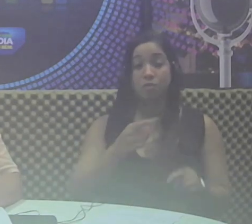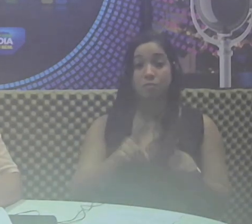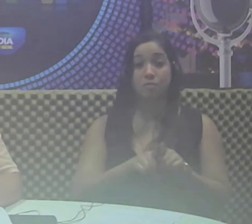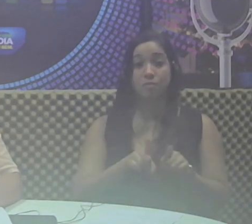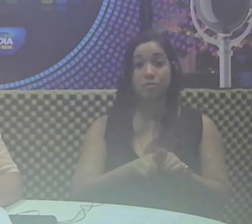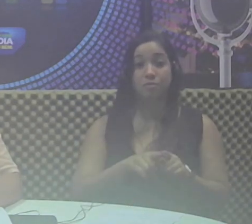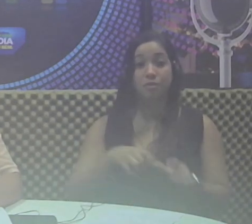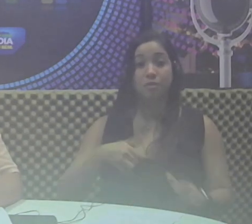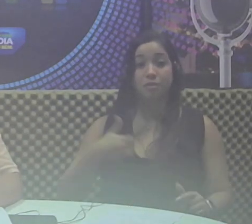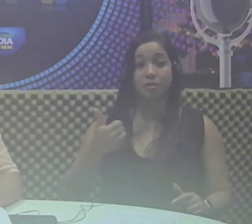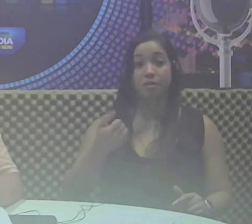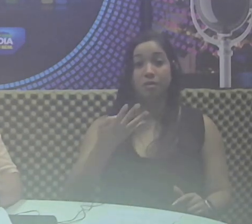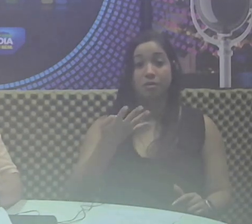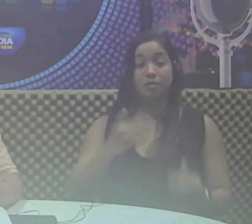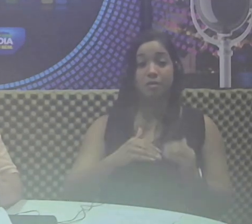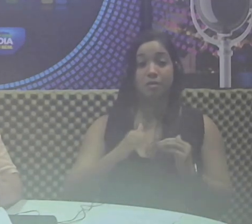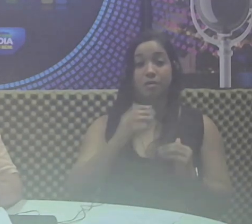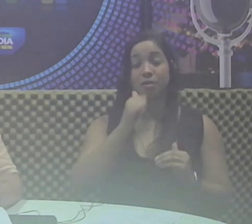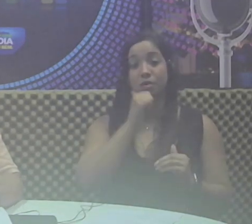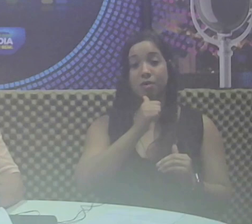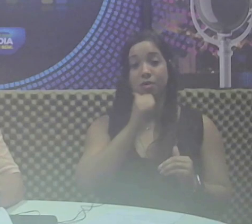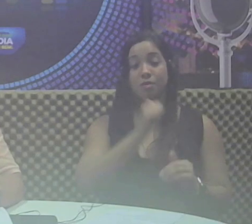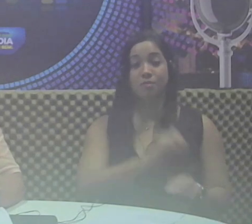dos 14 anos no feminino.